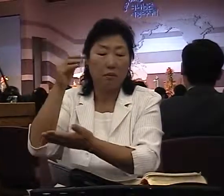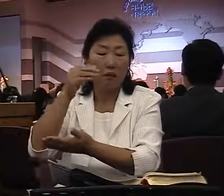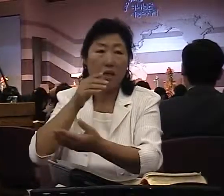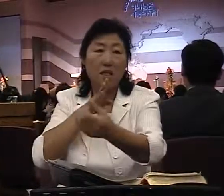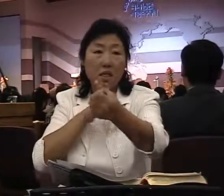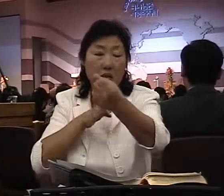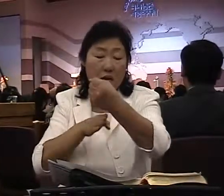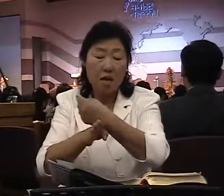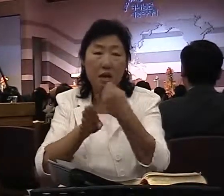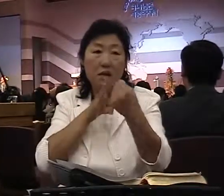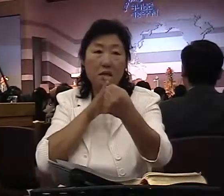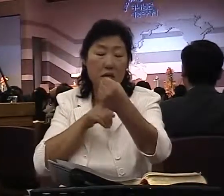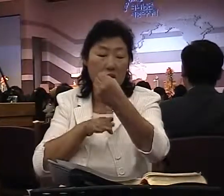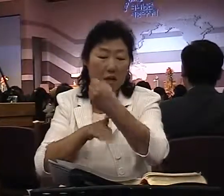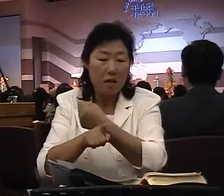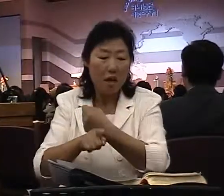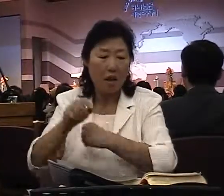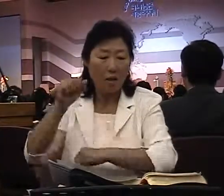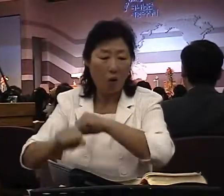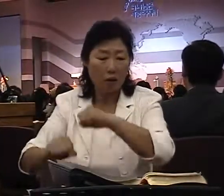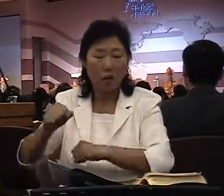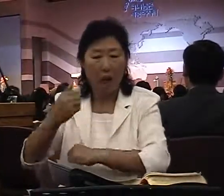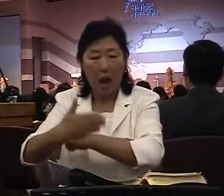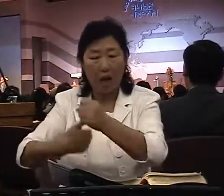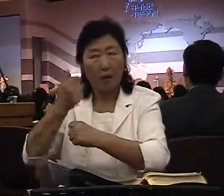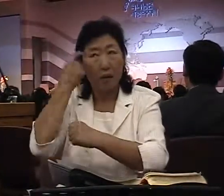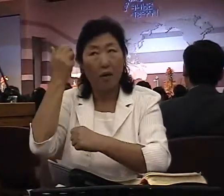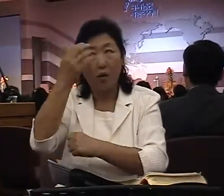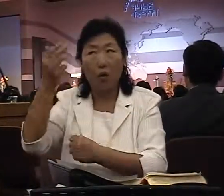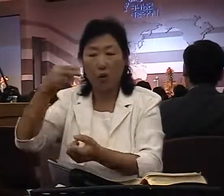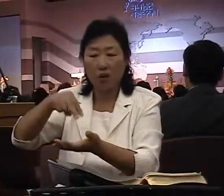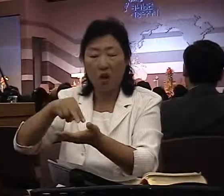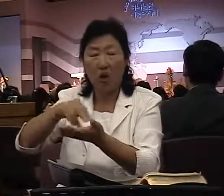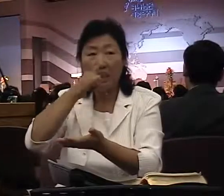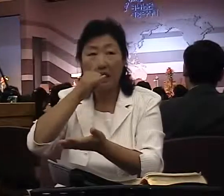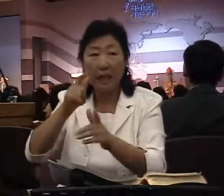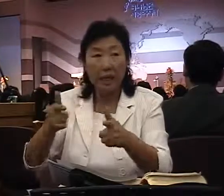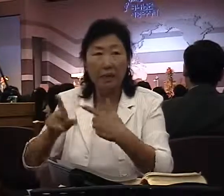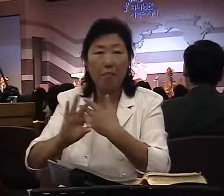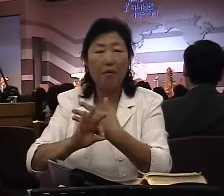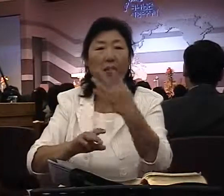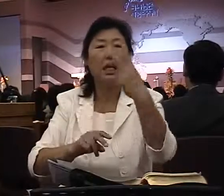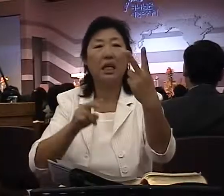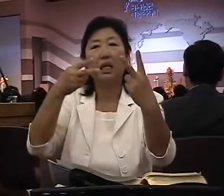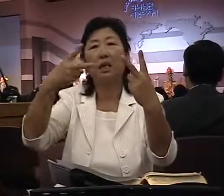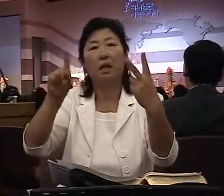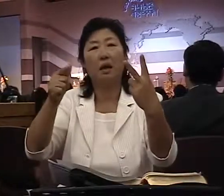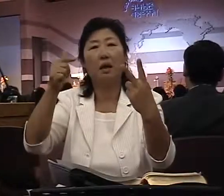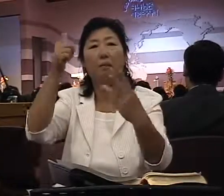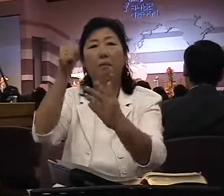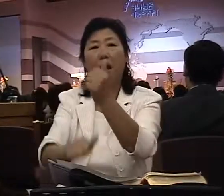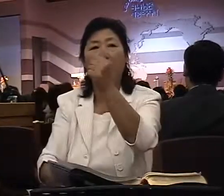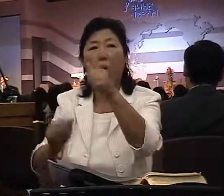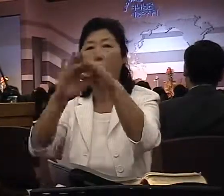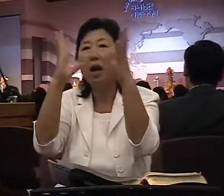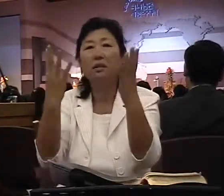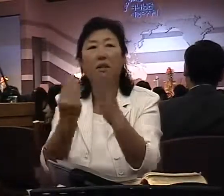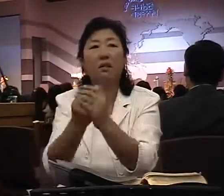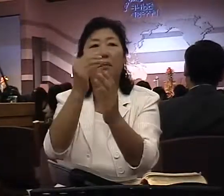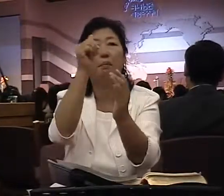진리를 통하여 역사하신 하나님의 영으로 서 있지 아니하면 이 이단에 빠지게 되면 완전히 빠집니다. 완전히 지배를